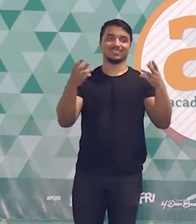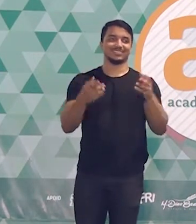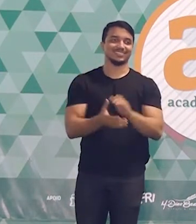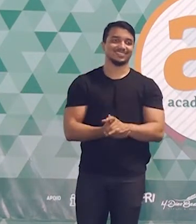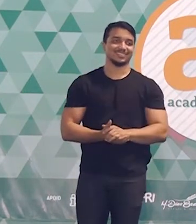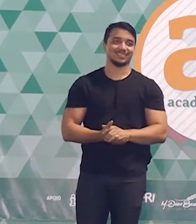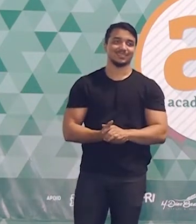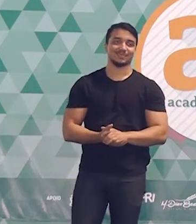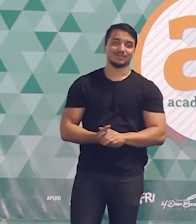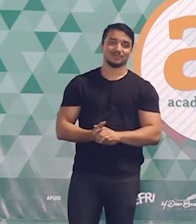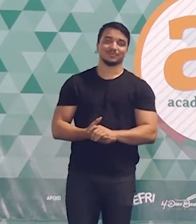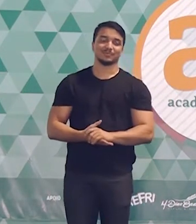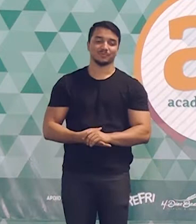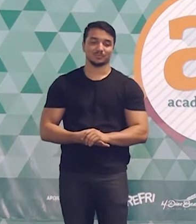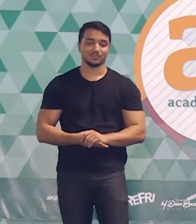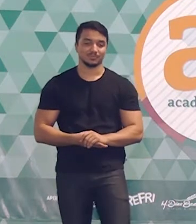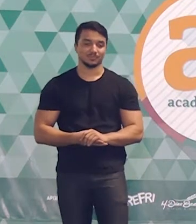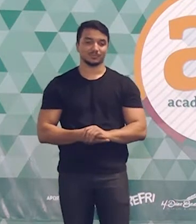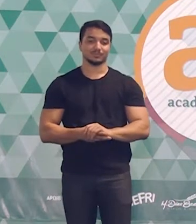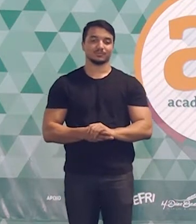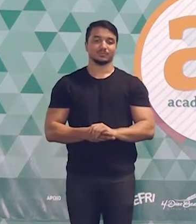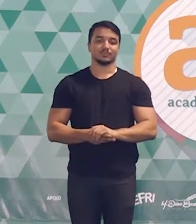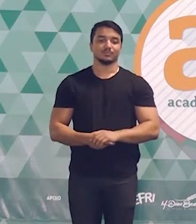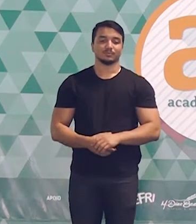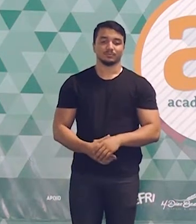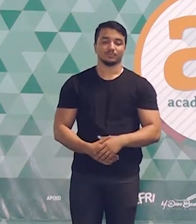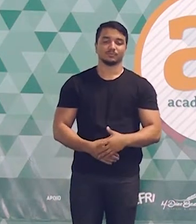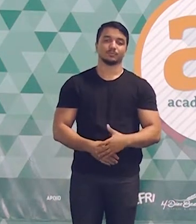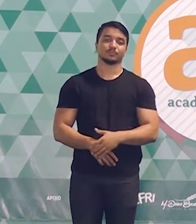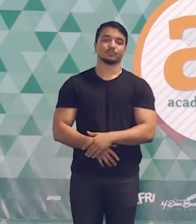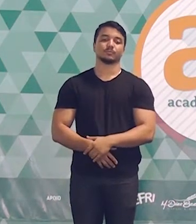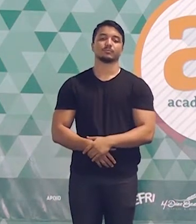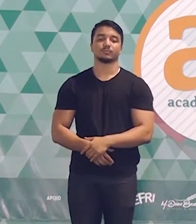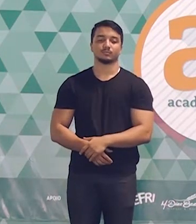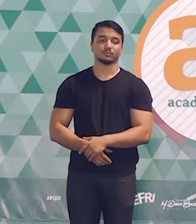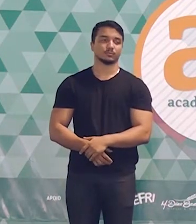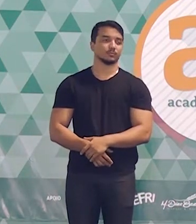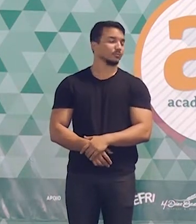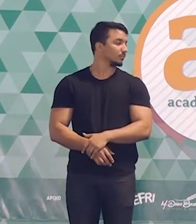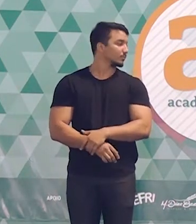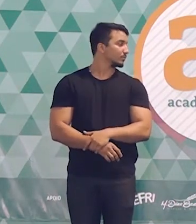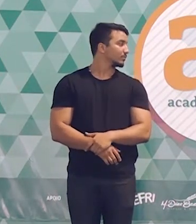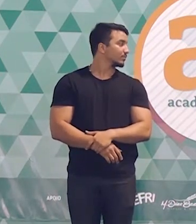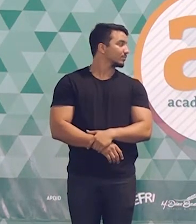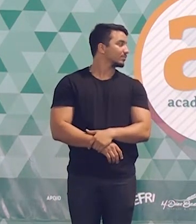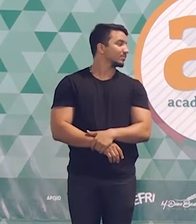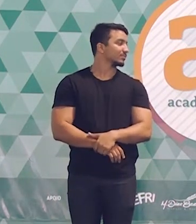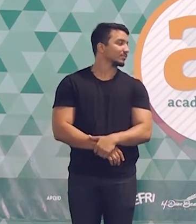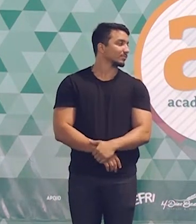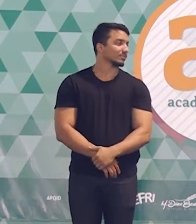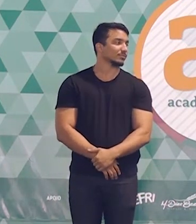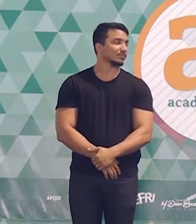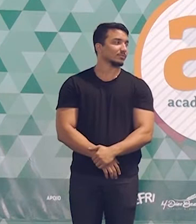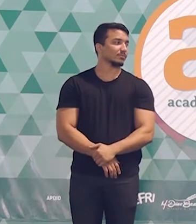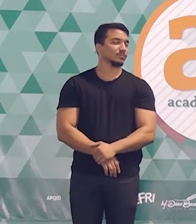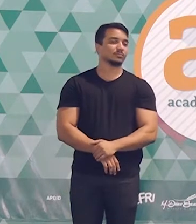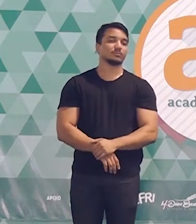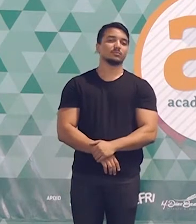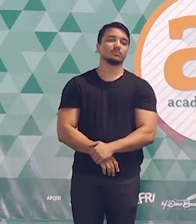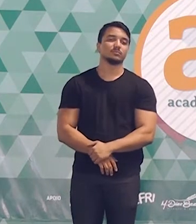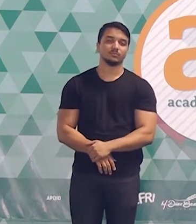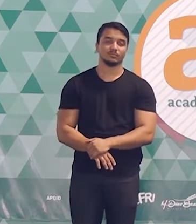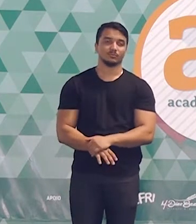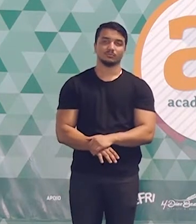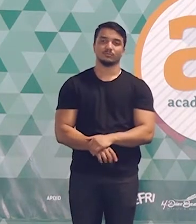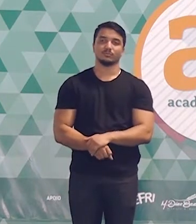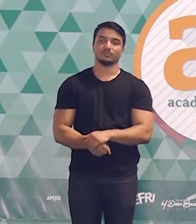problema no microfone. Mas já está resolvido, então. Vou só desmontar aqui para poder fazer a história, porque o